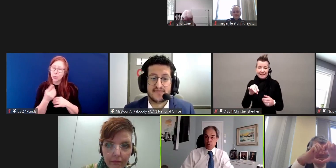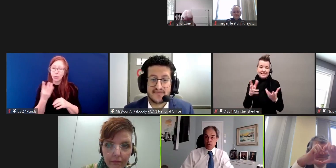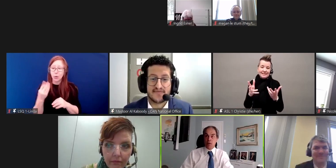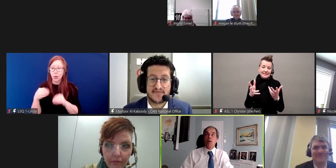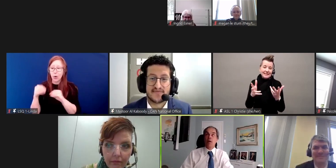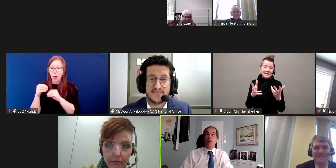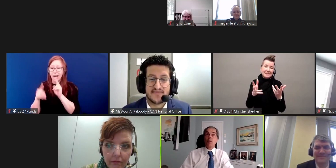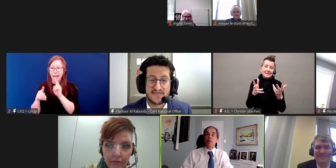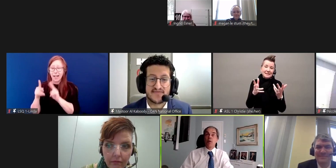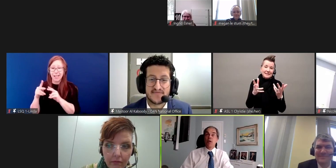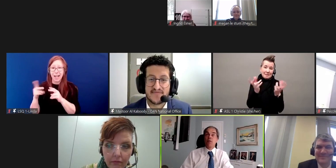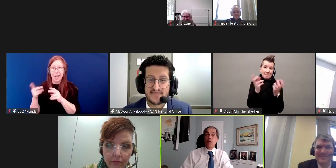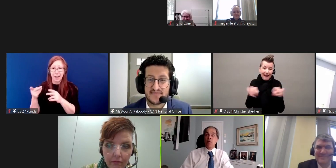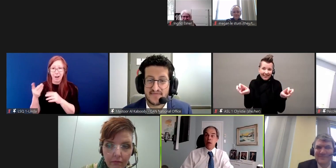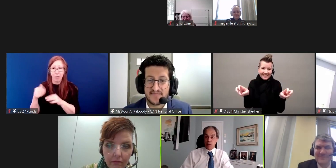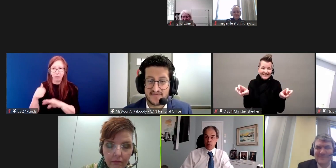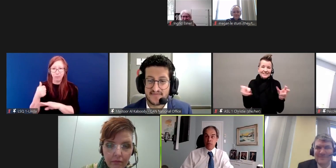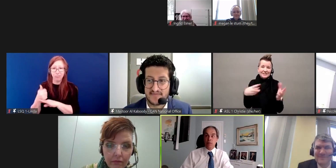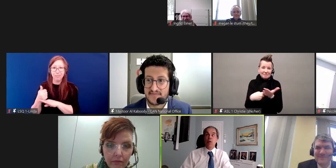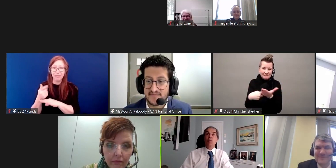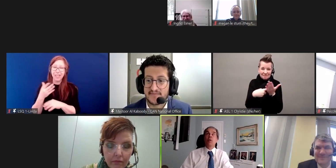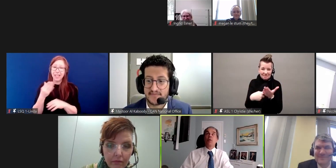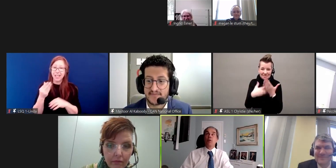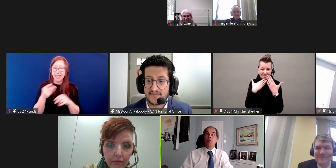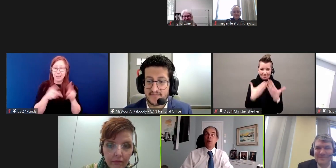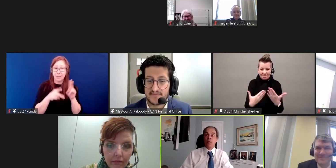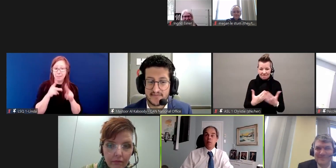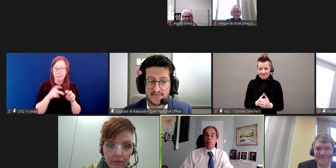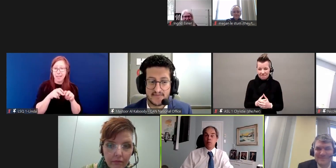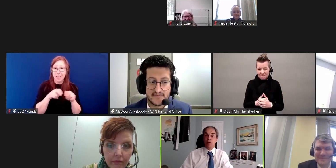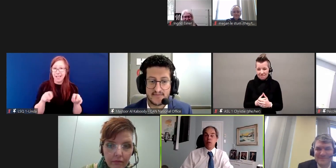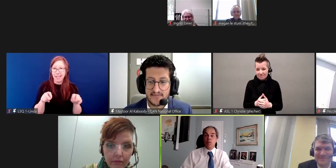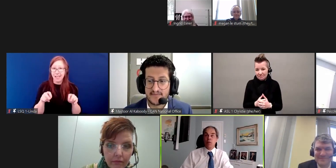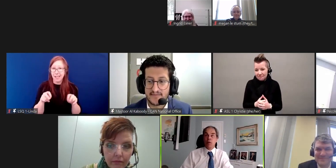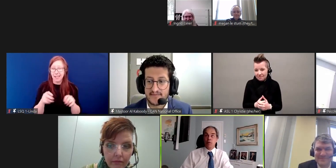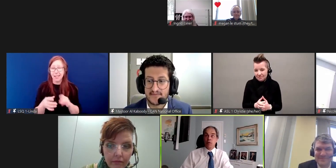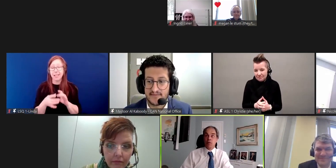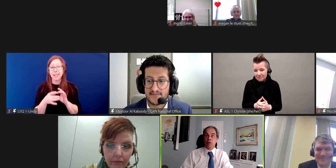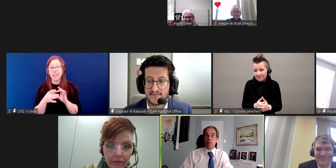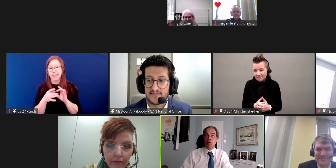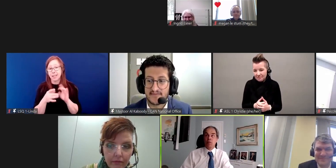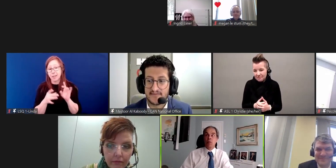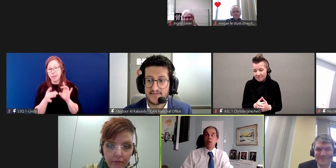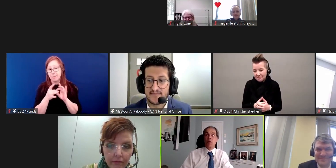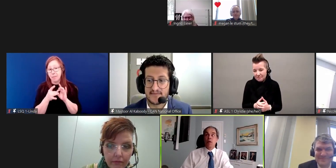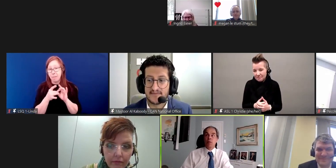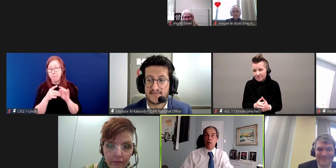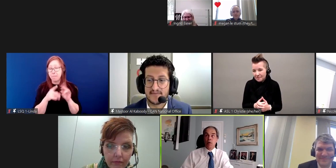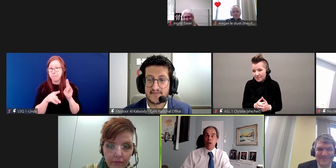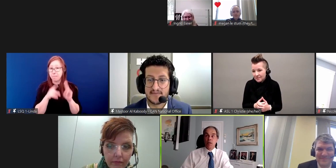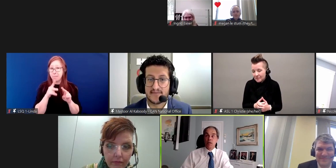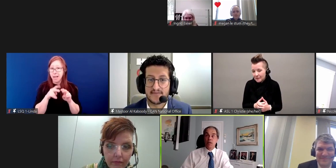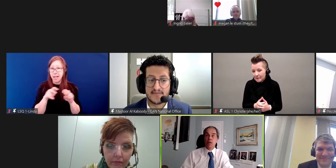et merci à nos panélistes, aux membres de notre panel.